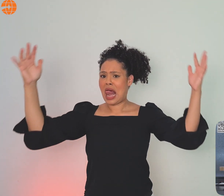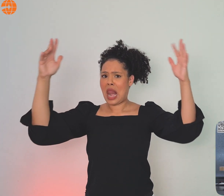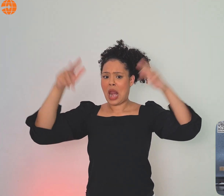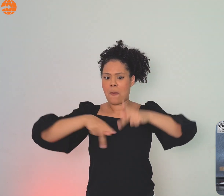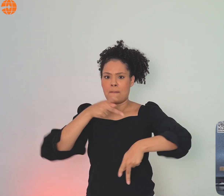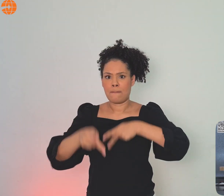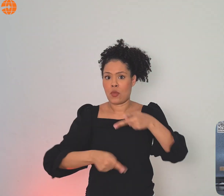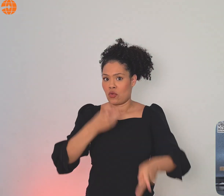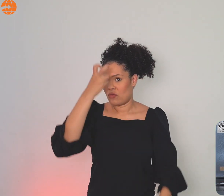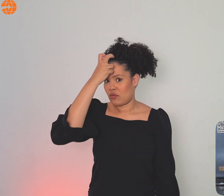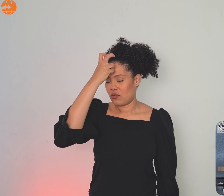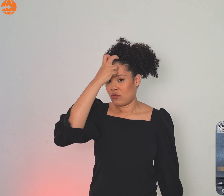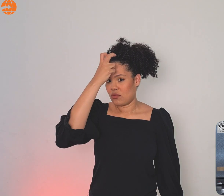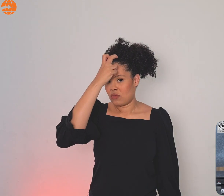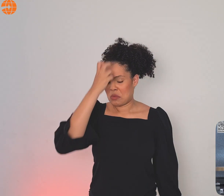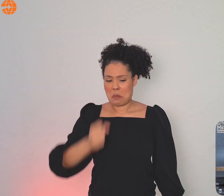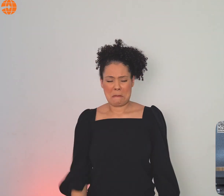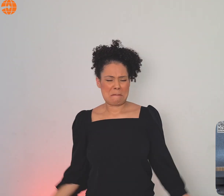israelitas morreu.